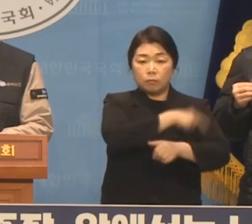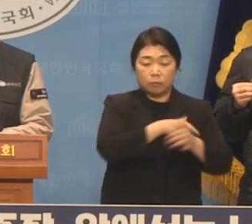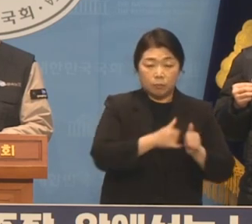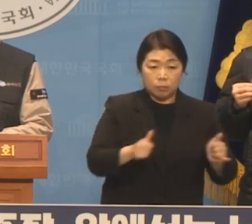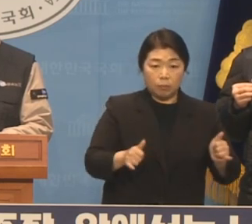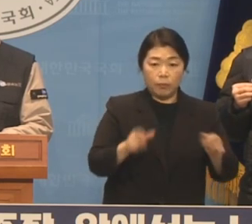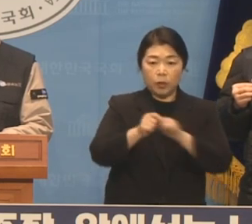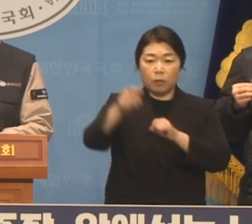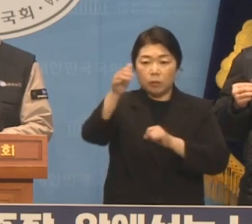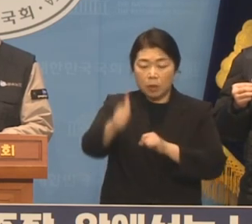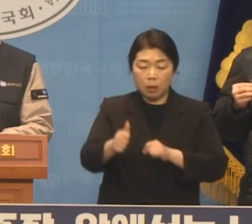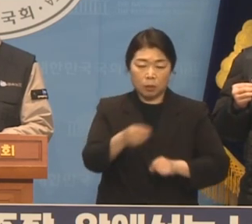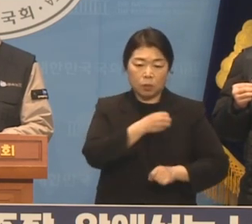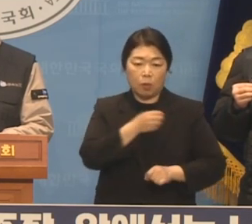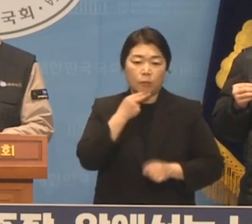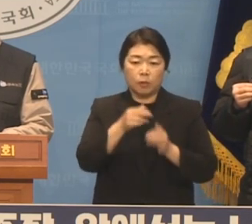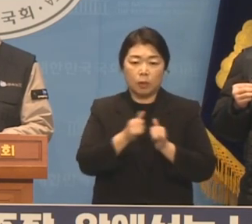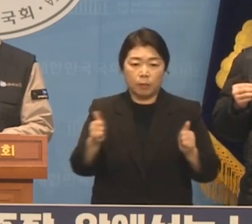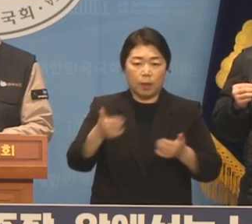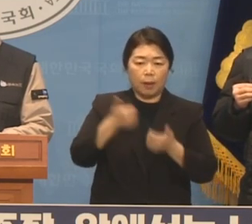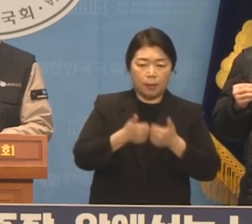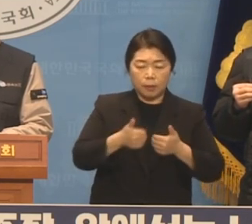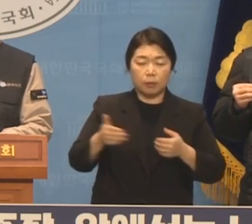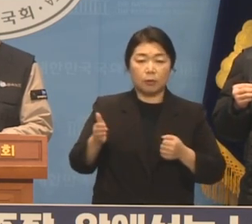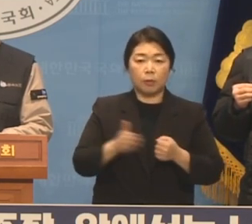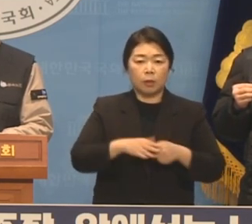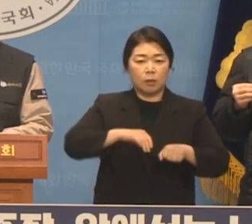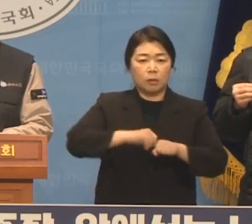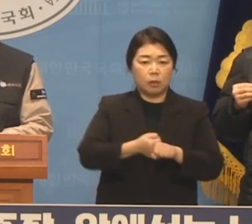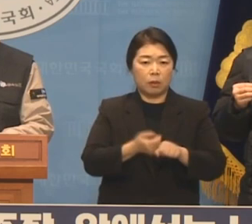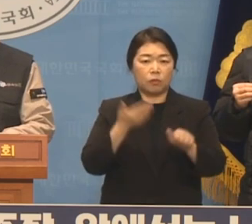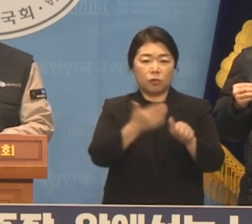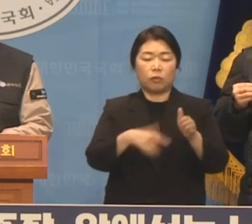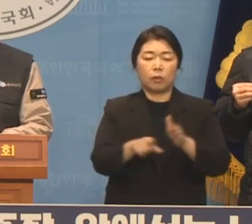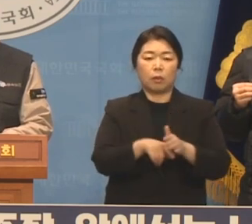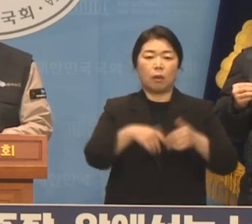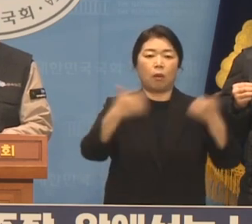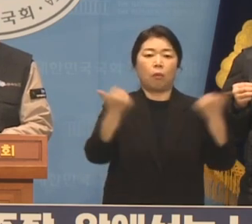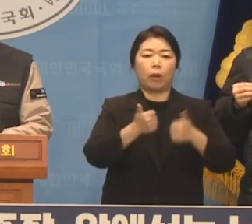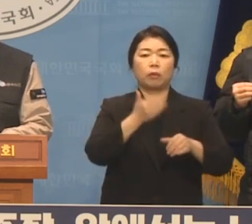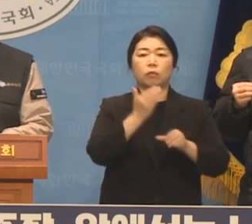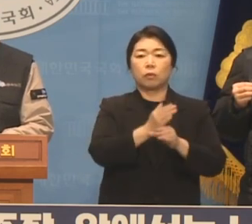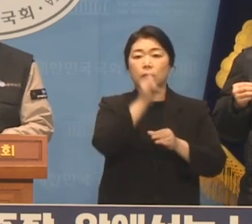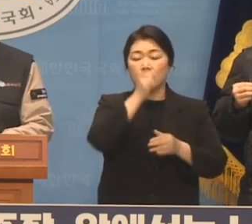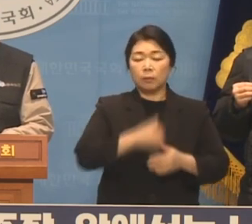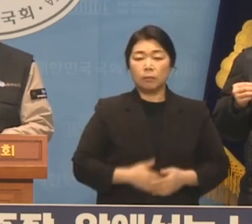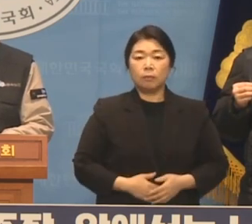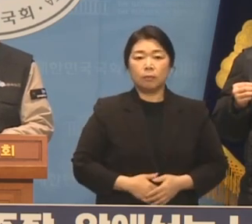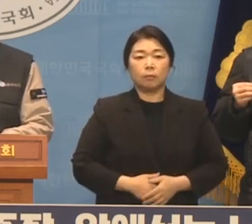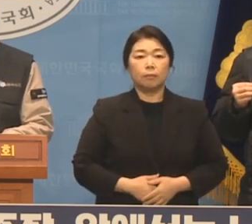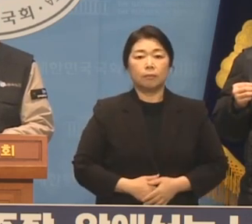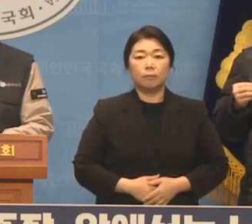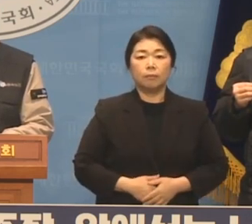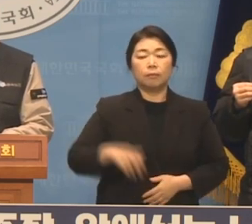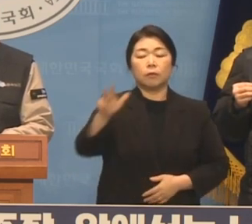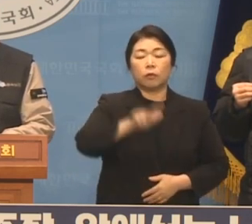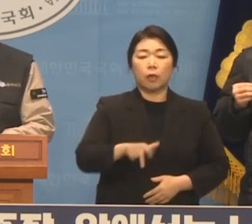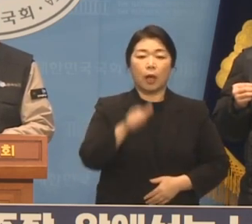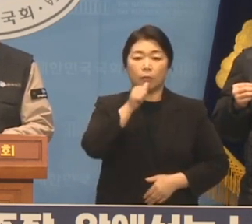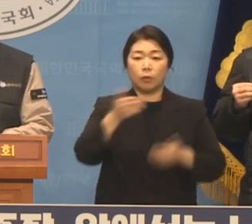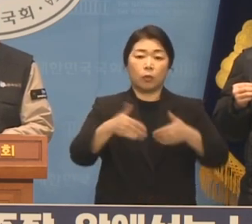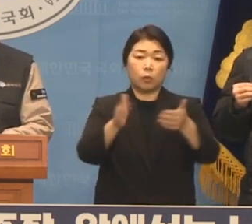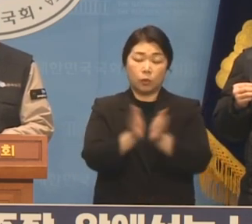비조합원과의 갈등을 빌미로 징계를 위한 인사회를 진행 중입니다. 전국 금속노동조합은